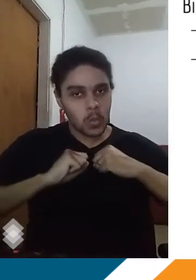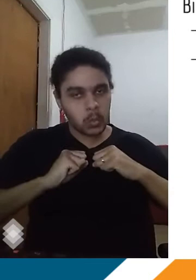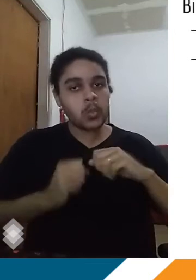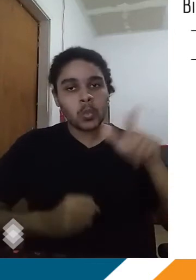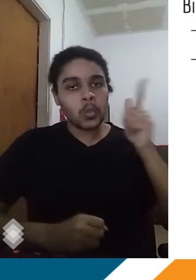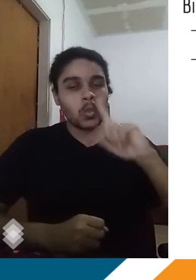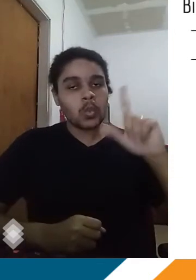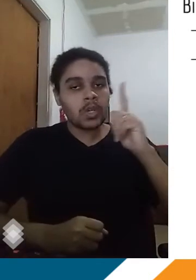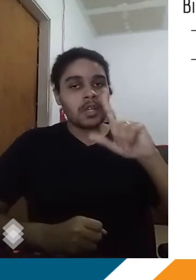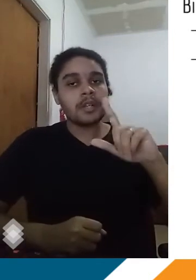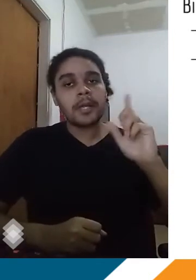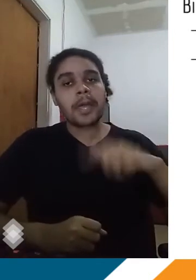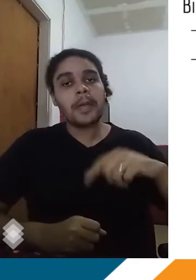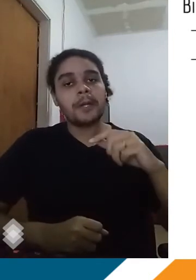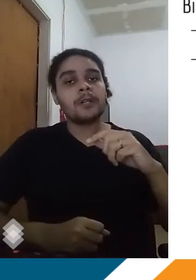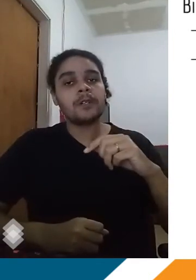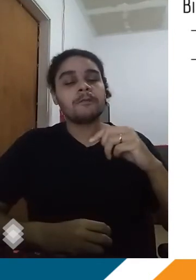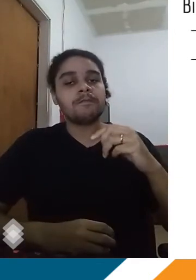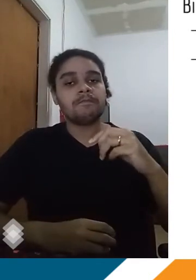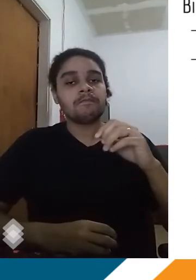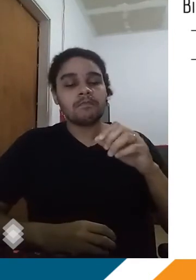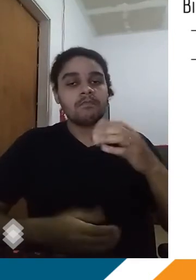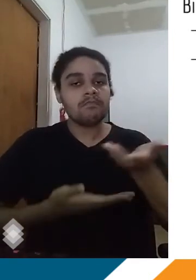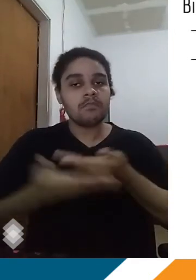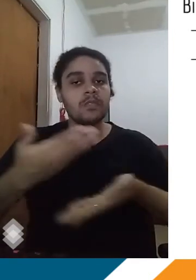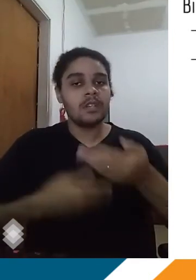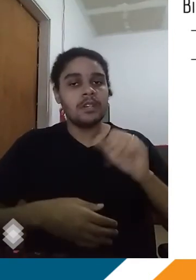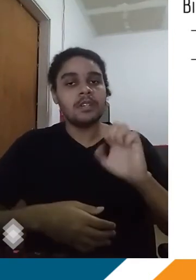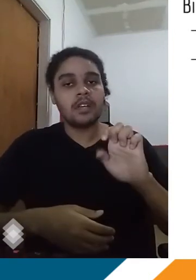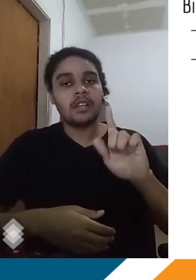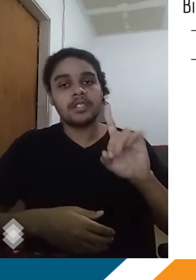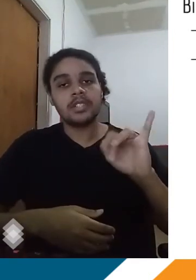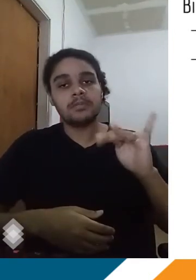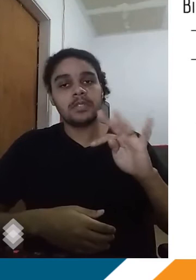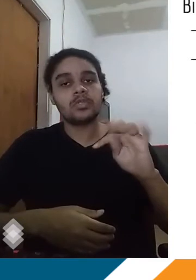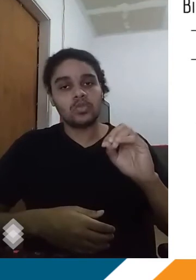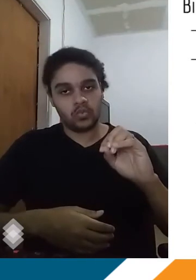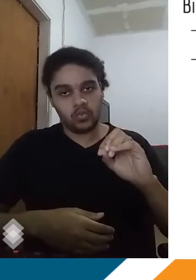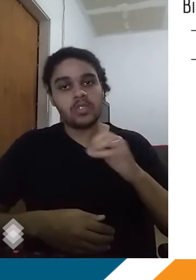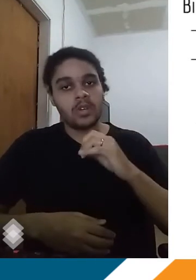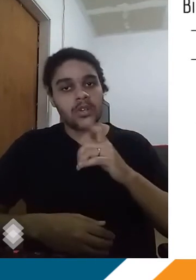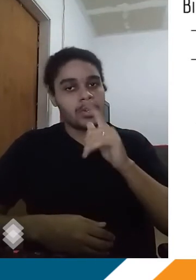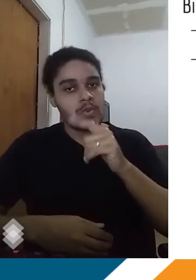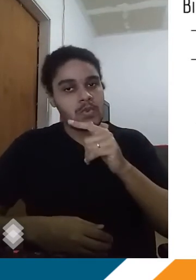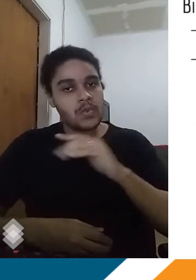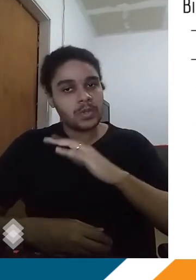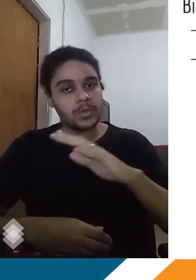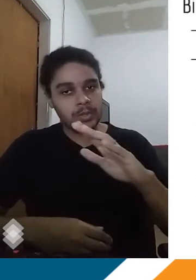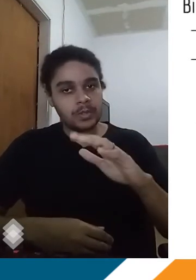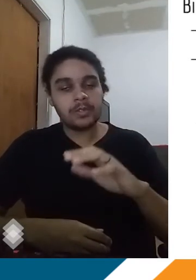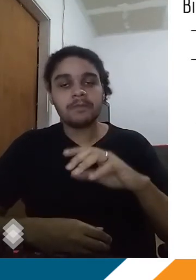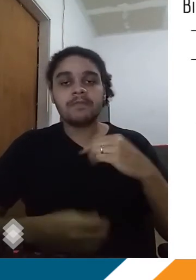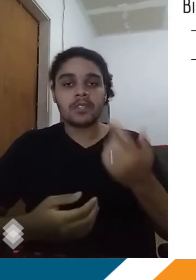tipo vegetacional, é através do transporte de sedimentos dos rios. Né? Portanto, a gente tem solos aí muito ricos